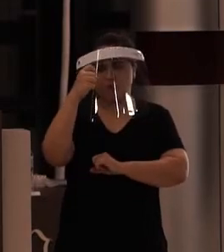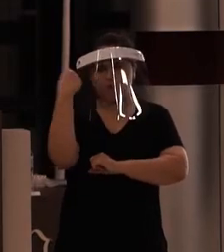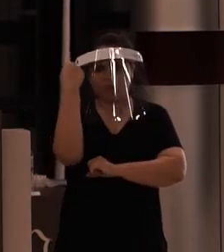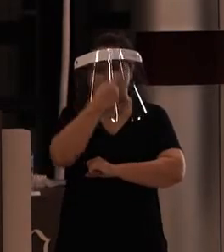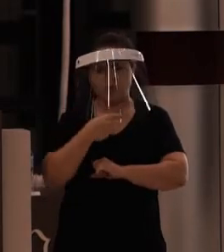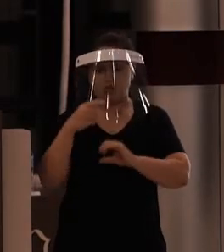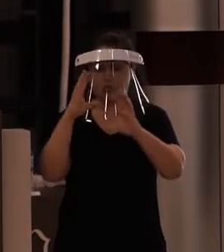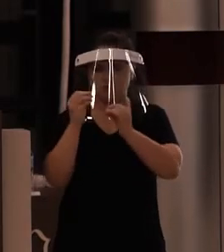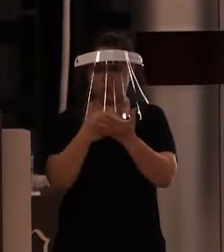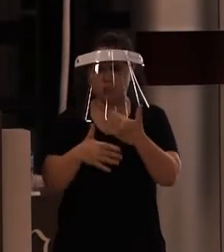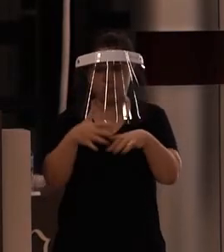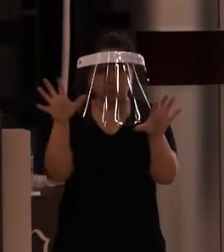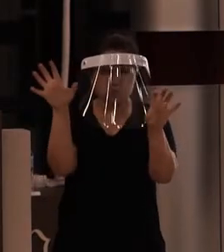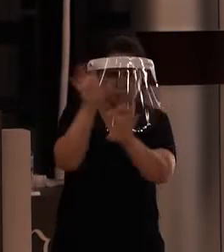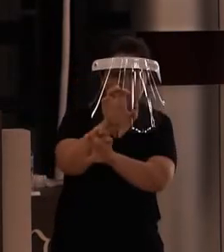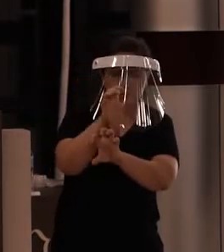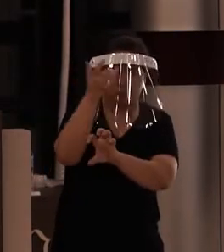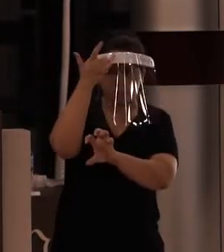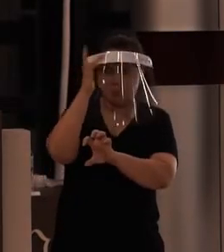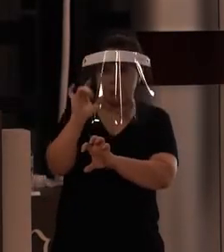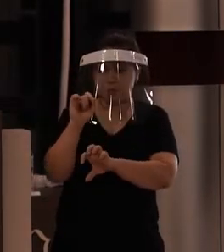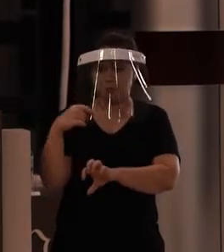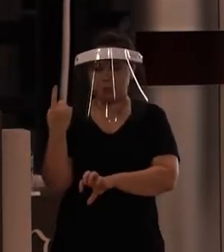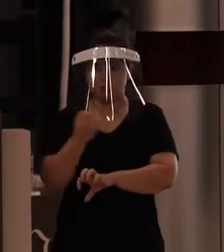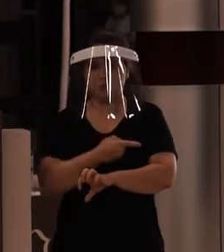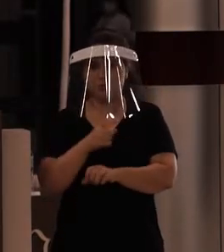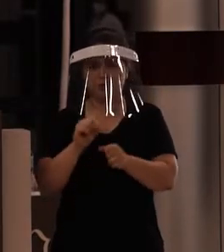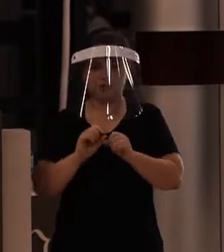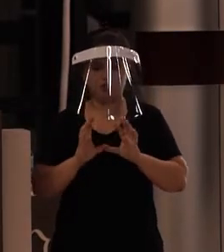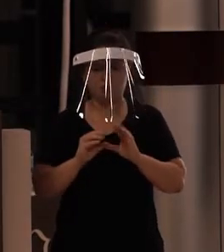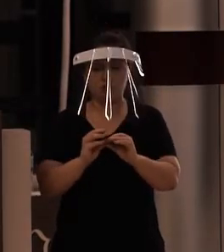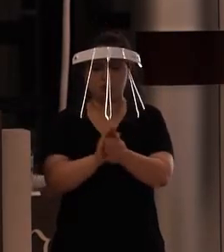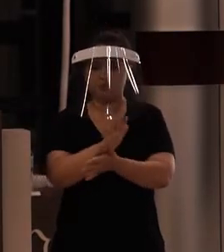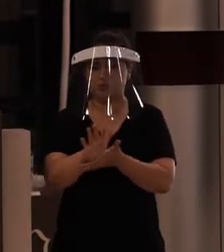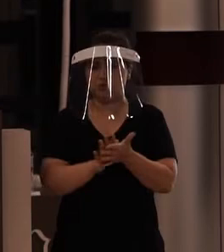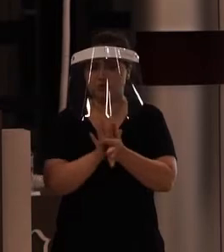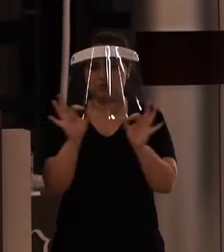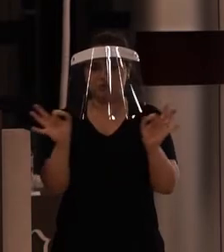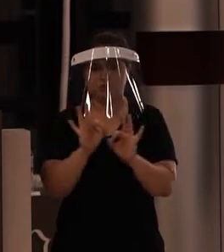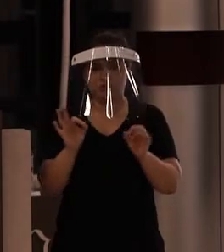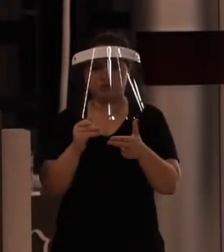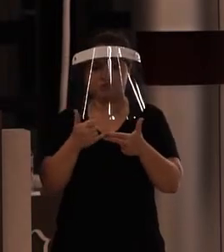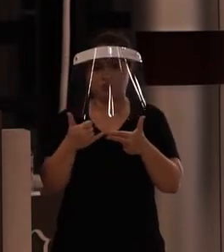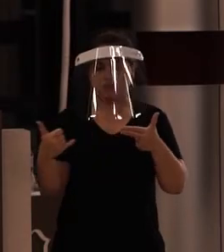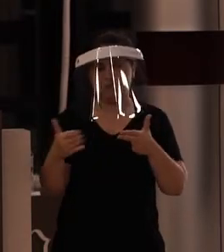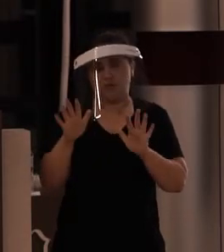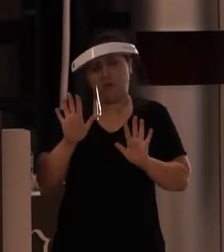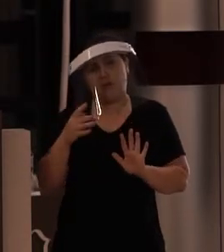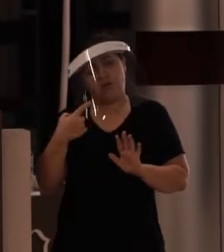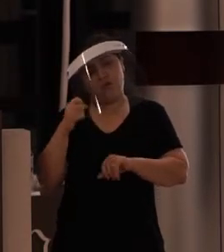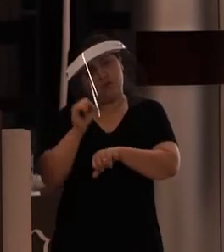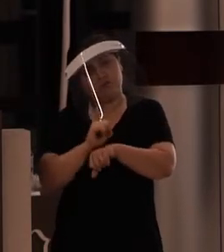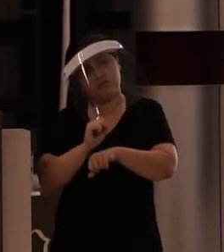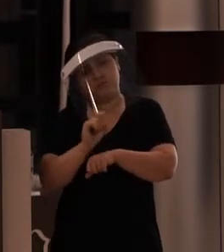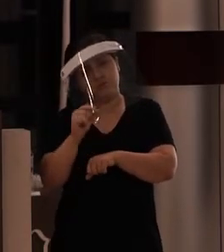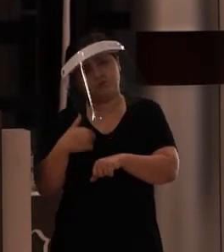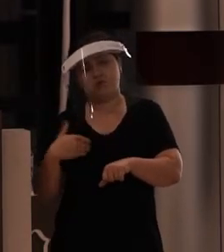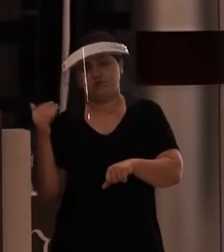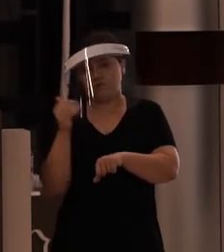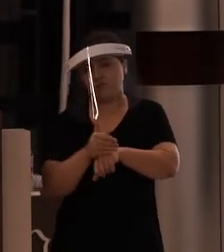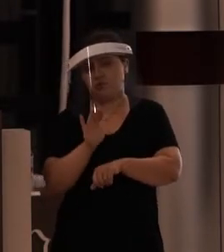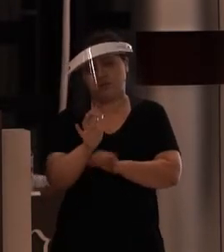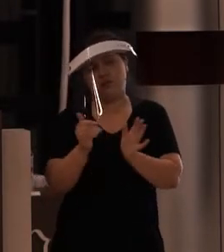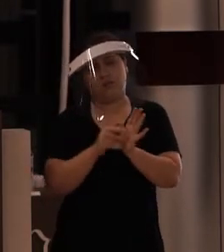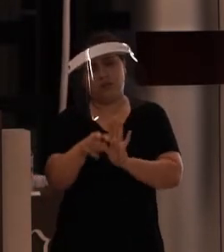escuro? E ele nem sabia que a gente estava mexendo com termografia. Eu falei: olha, se você esperar um pouquinho, nós estamos chegando